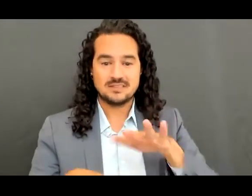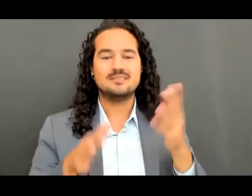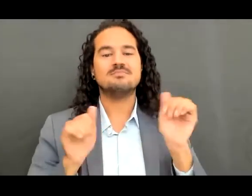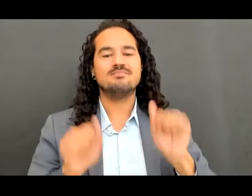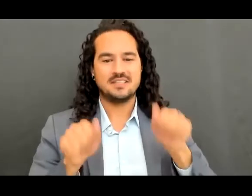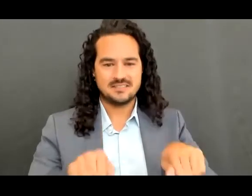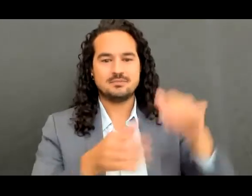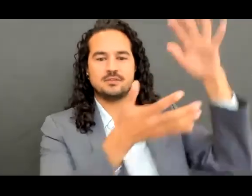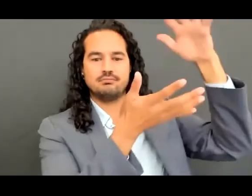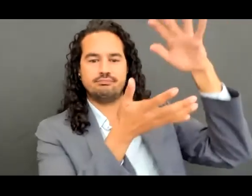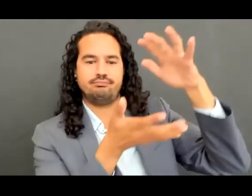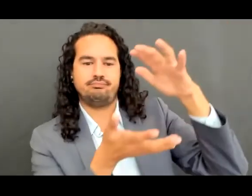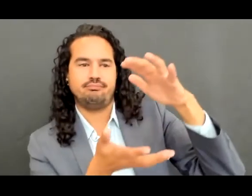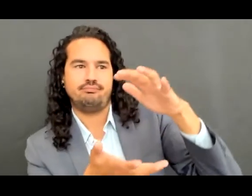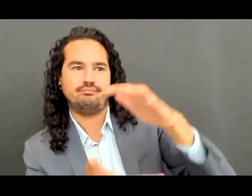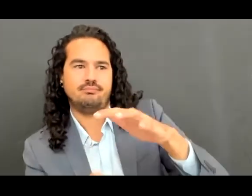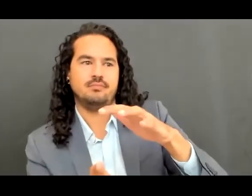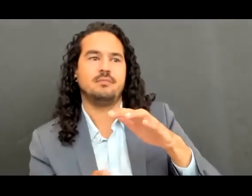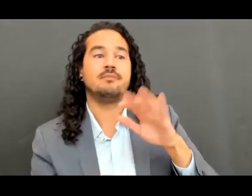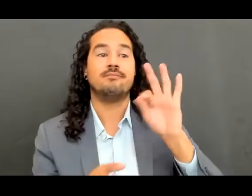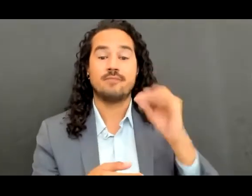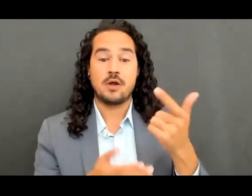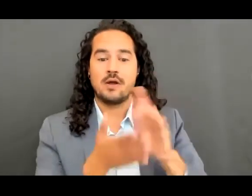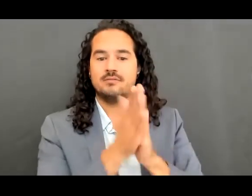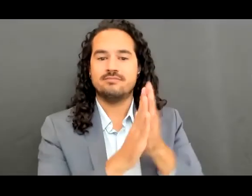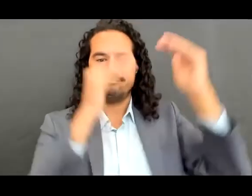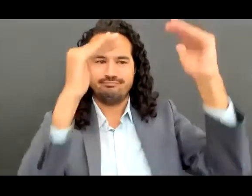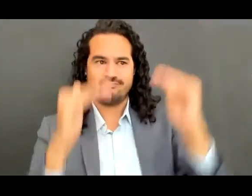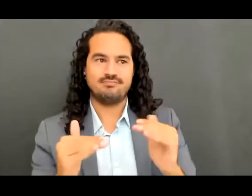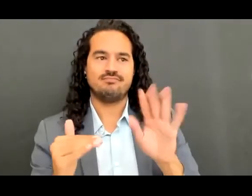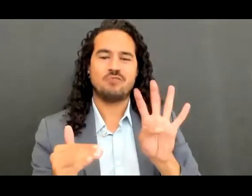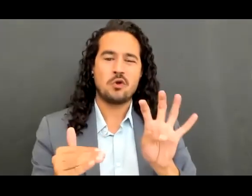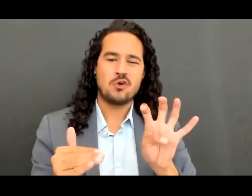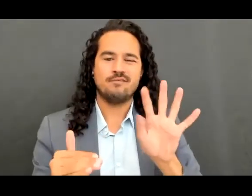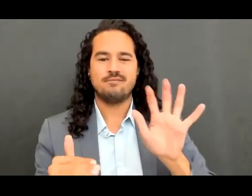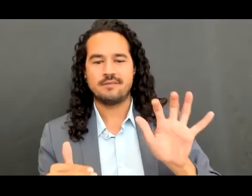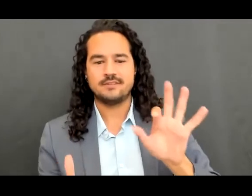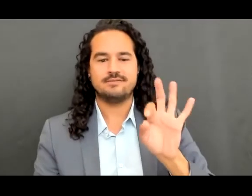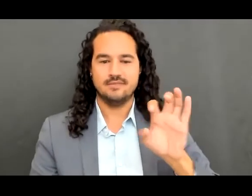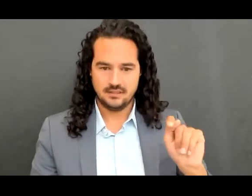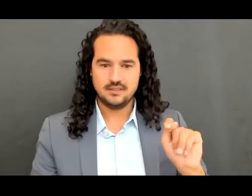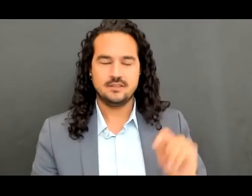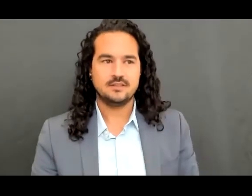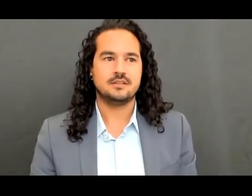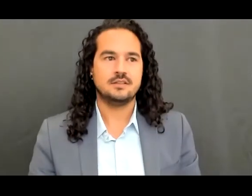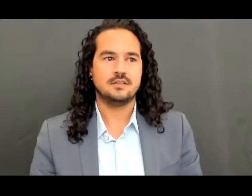marina. Estamos pensando que va a bajar 500 pies. Lo que hace eso es que